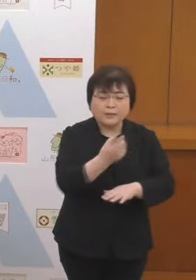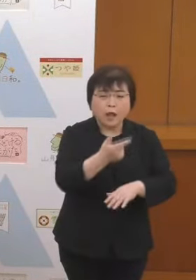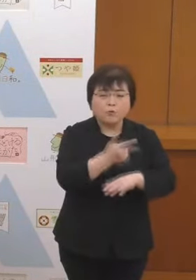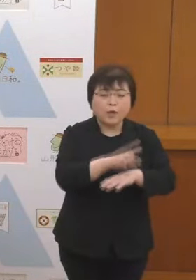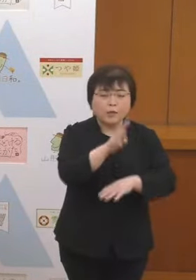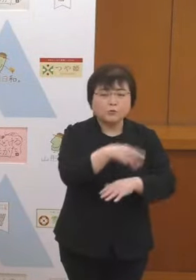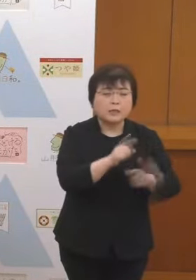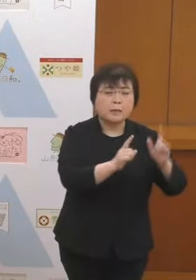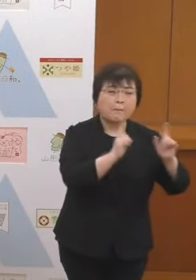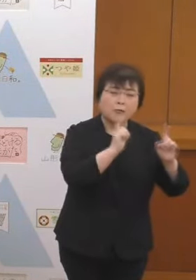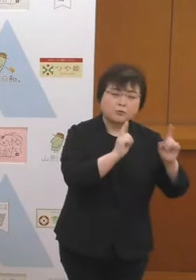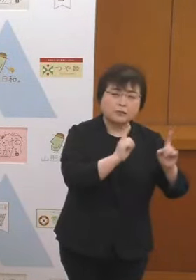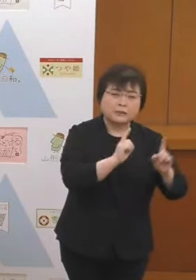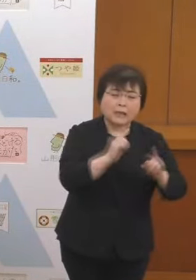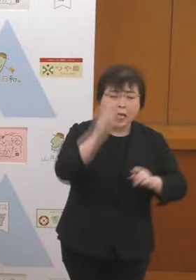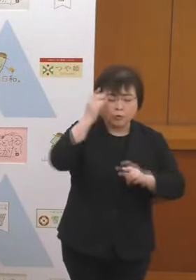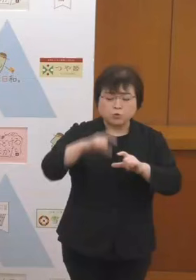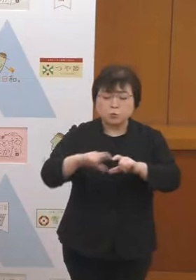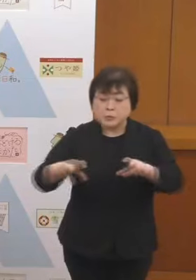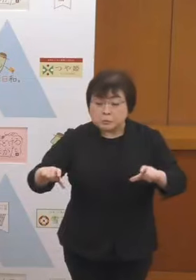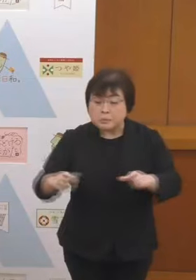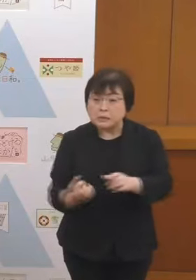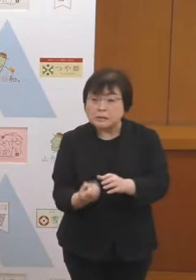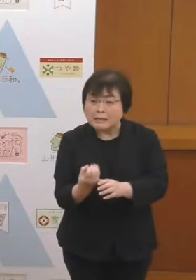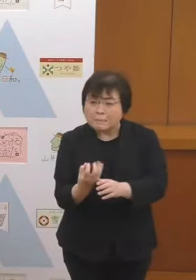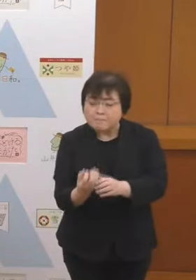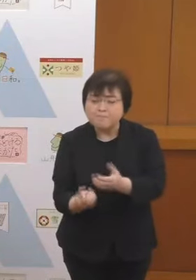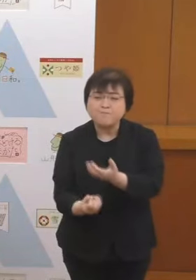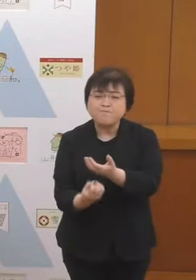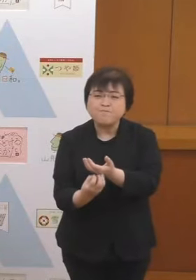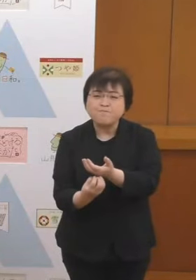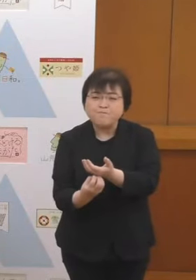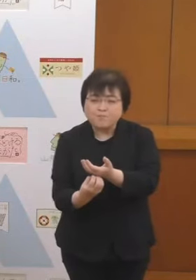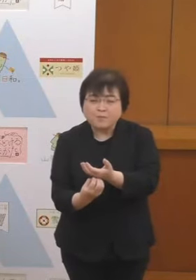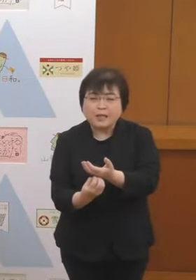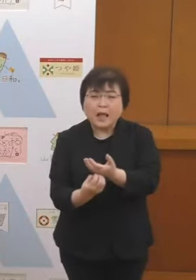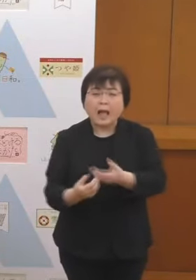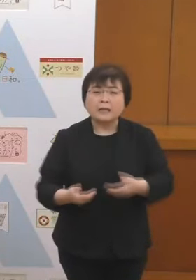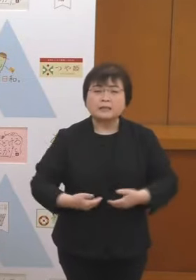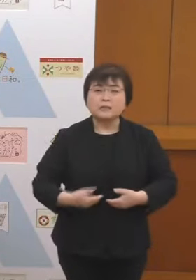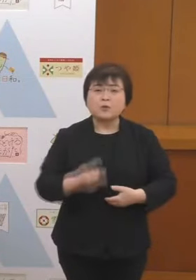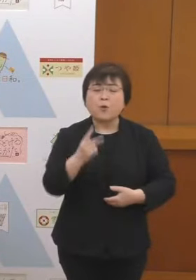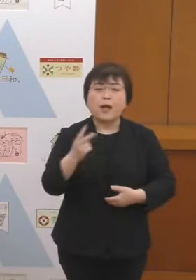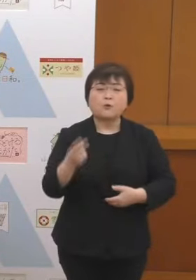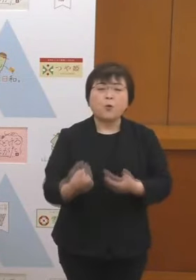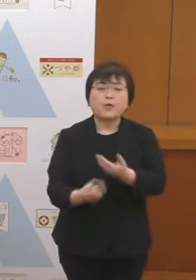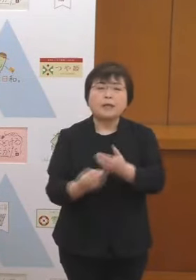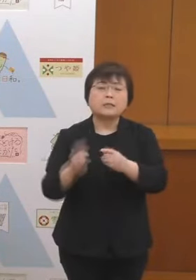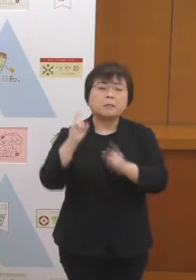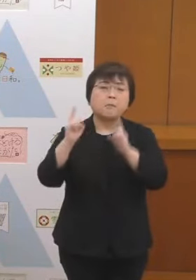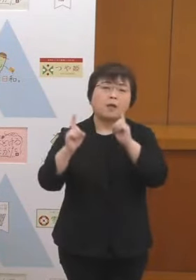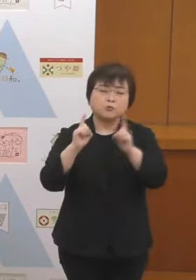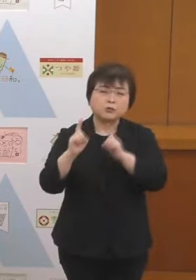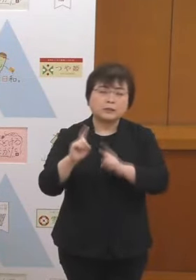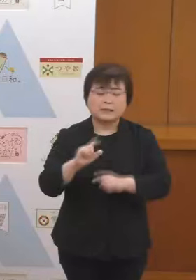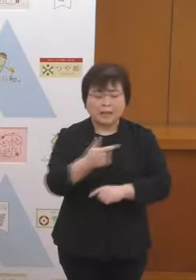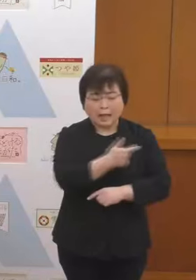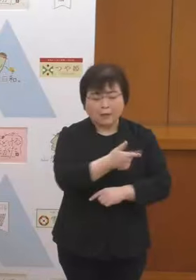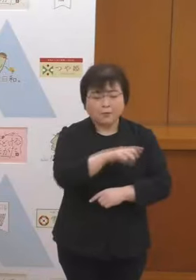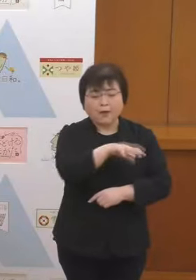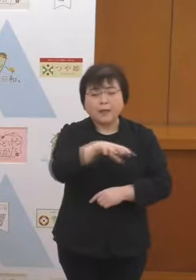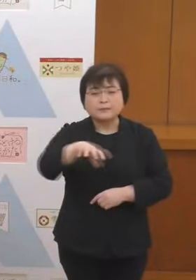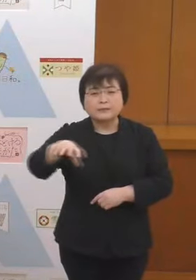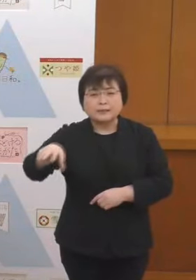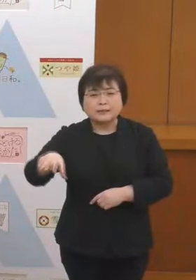や炭火で開いた大型の角を堪能できる新庄か焼祭りなどえ県内各地